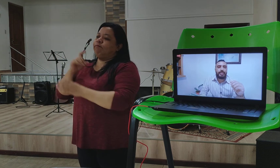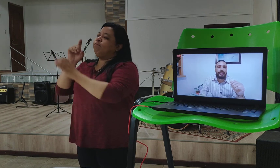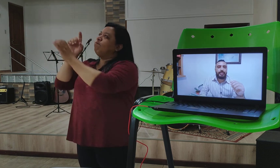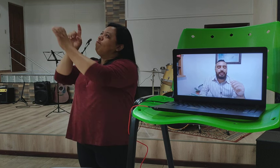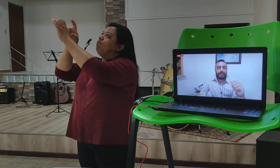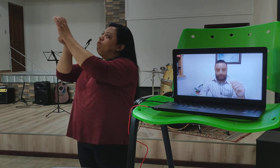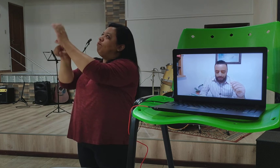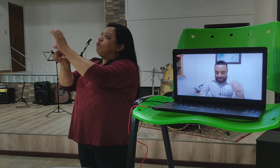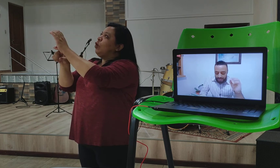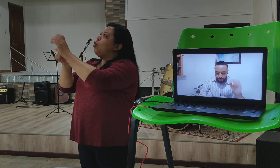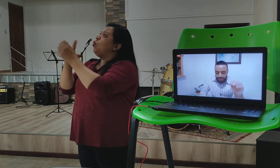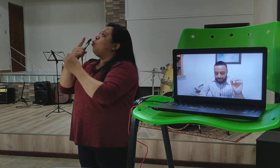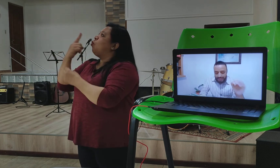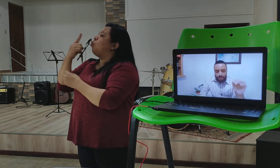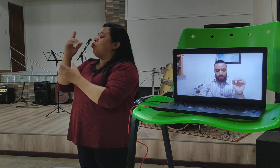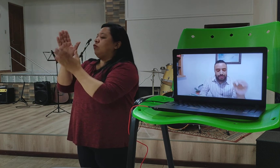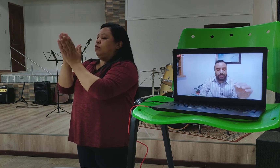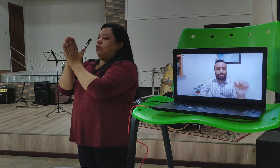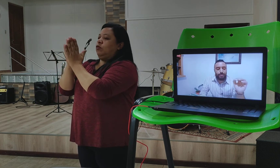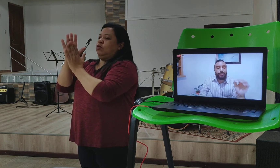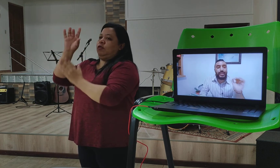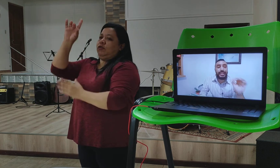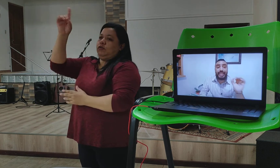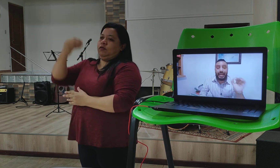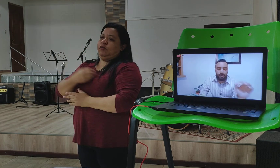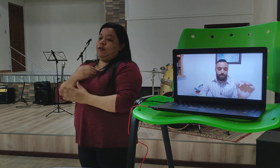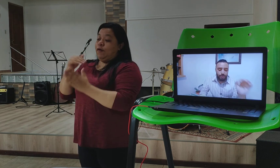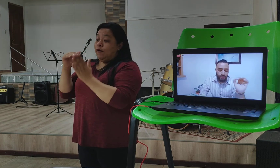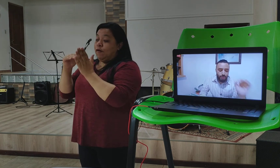dependência dEle. Então é isso que está acontecendo no